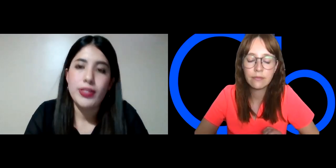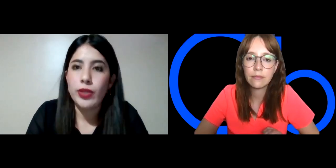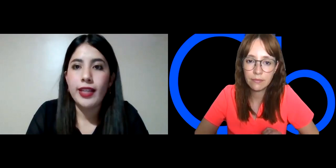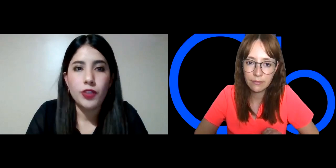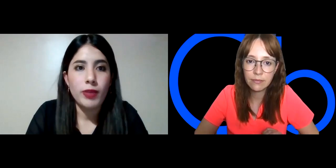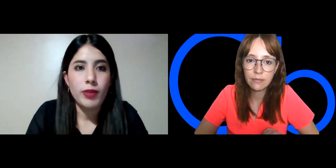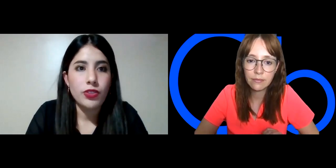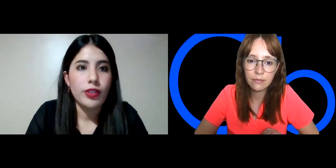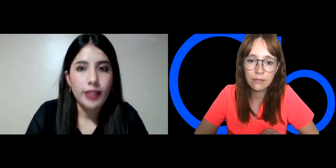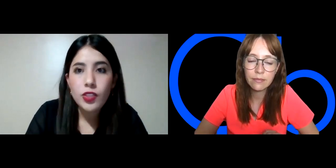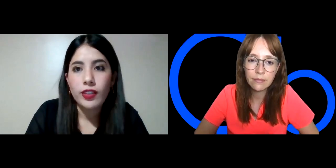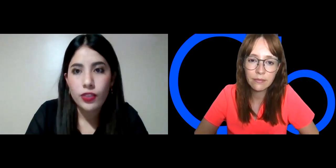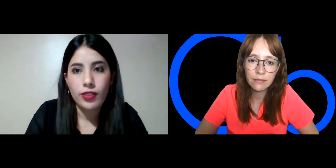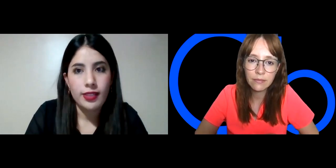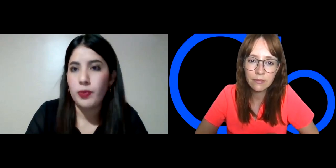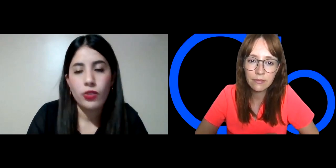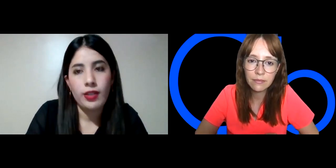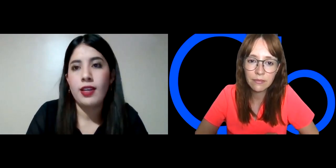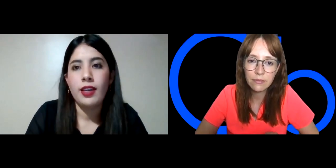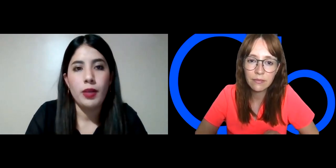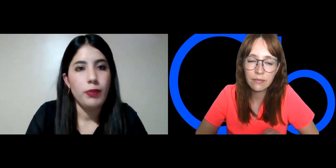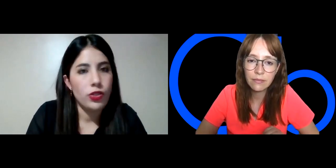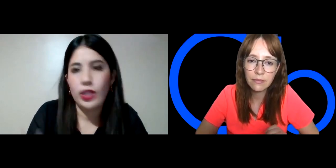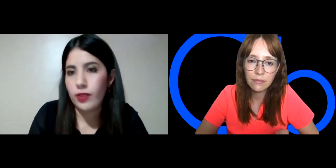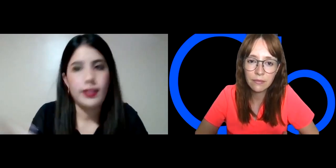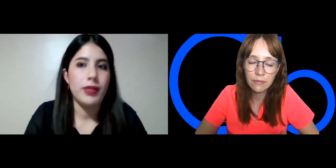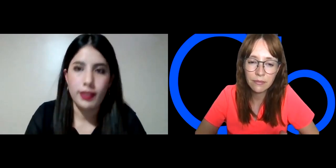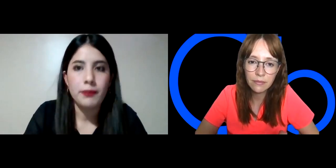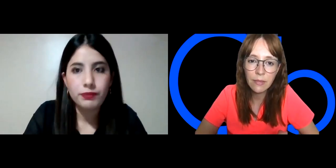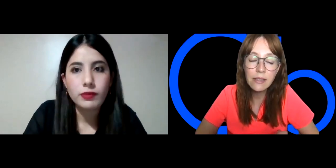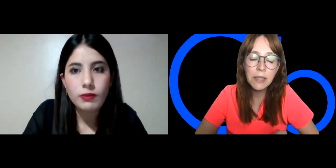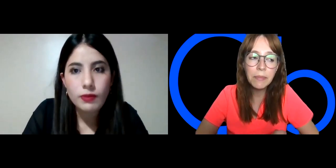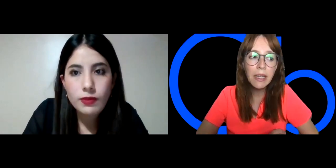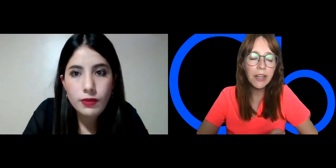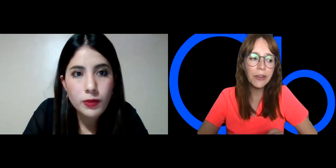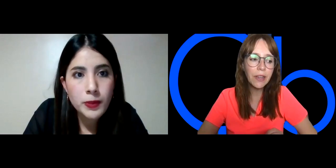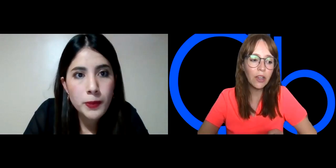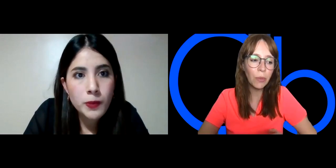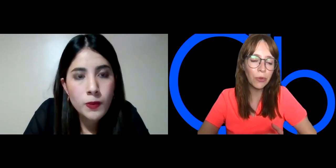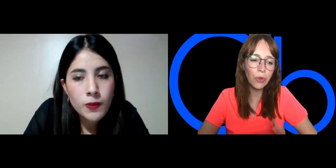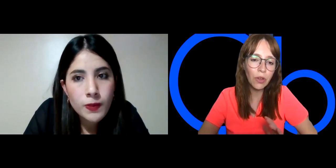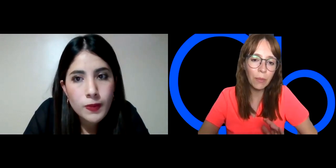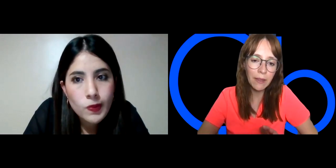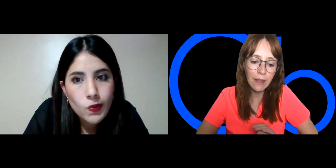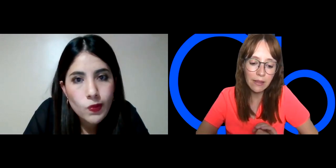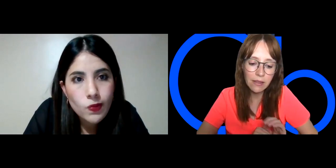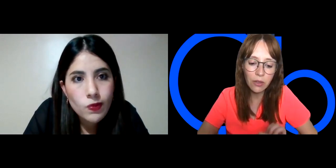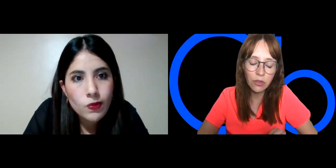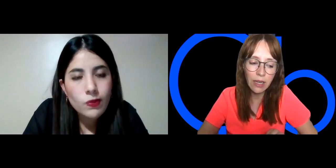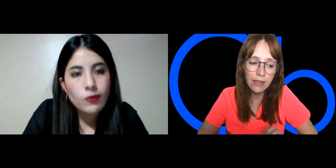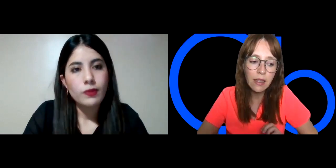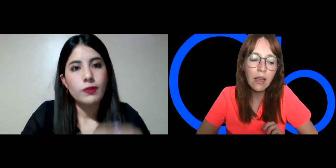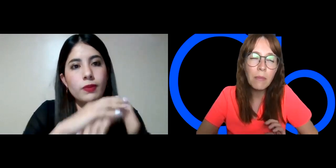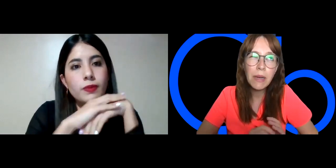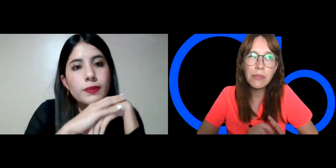las únicas formas correctas son estas, persona con discapacidad. Sí, y creo que como tú lo comentas,